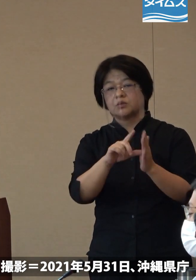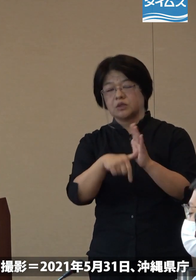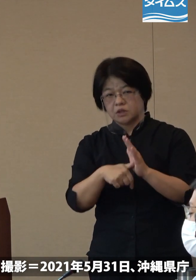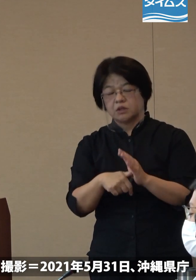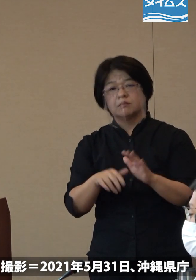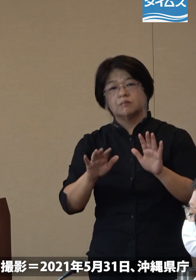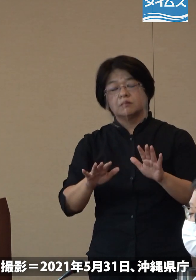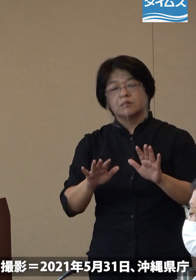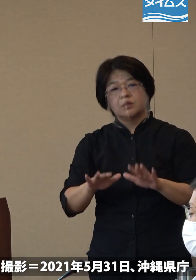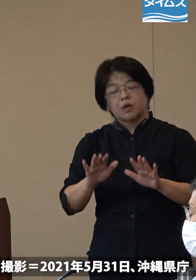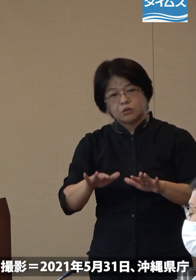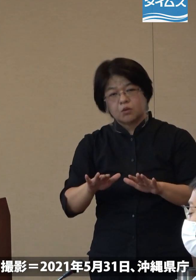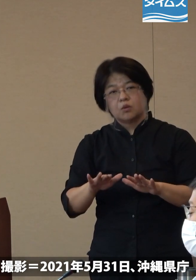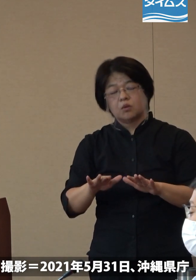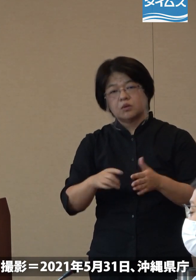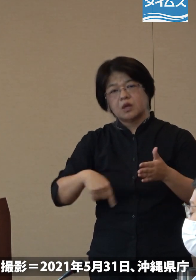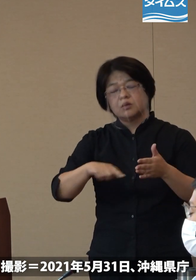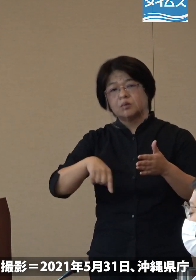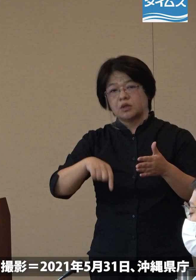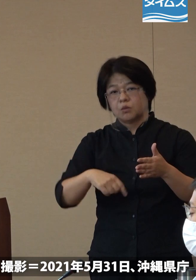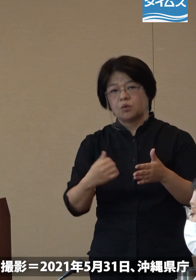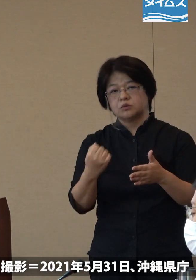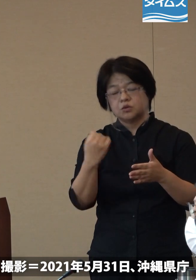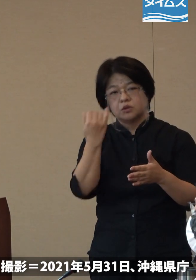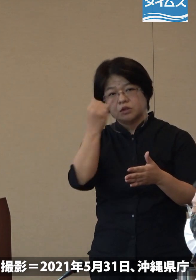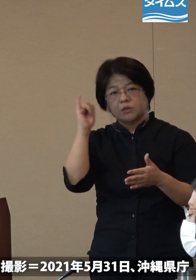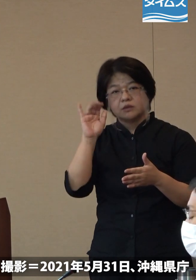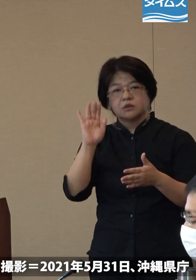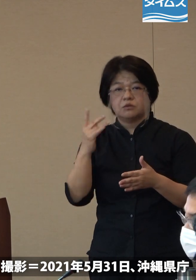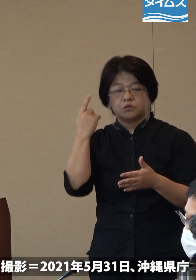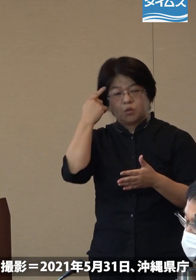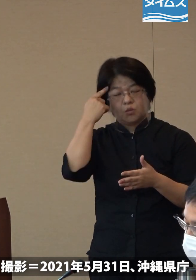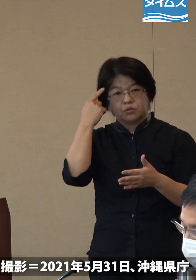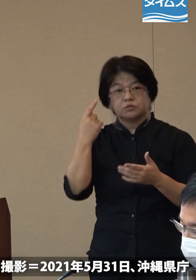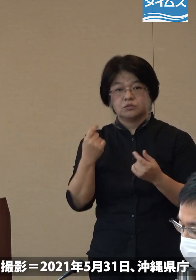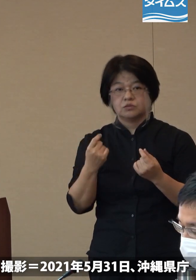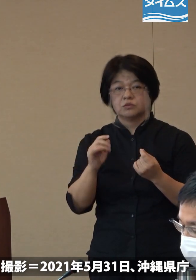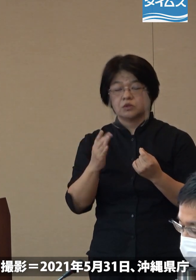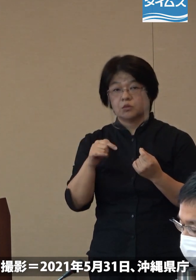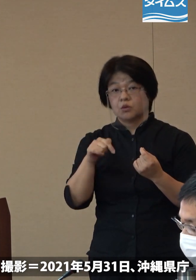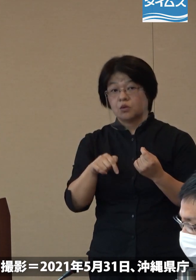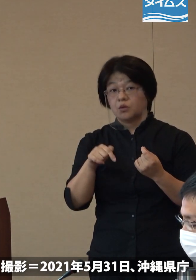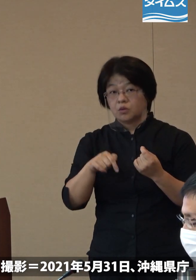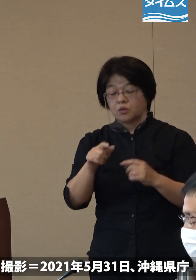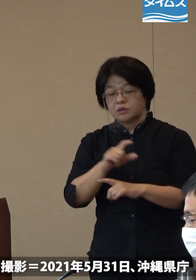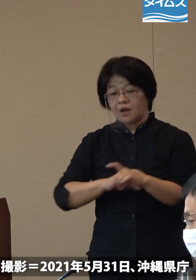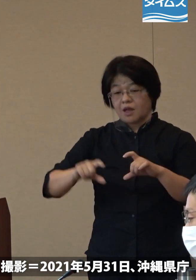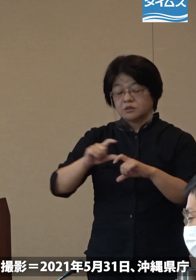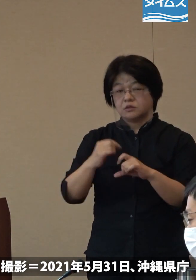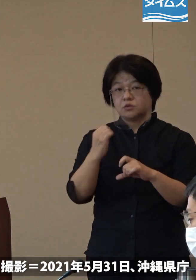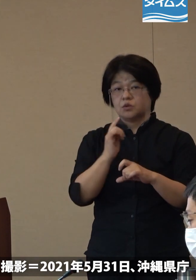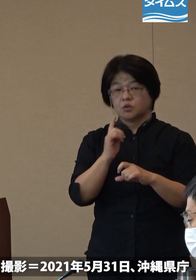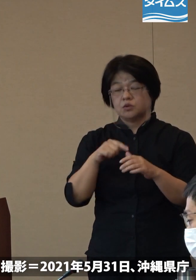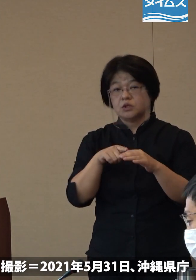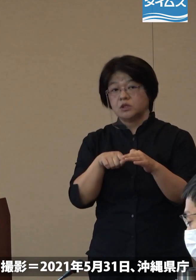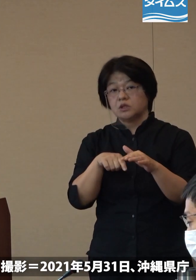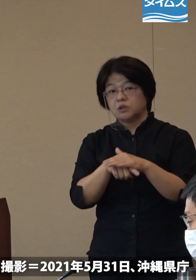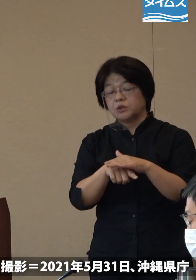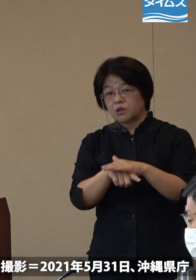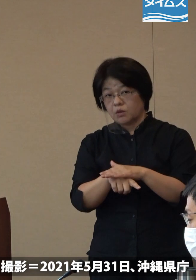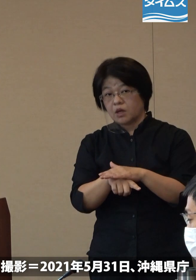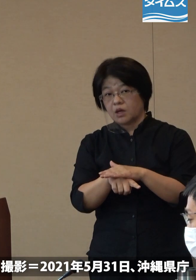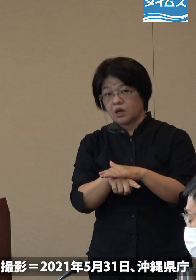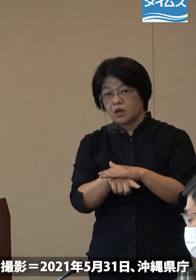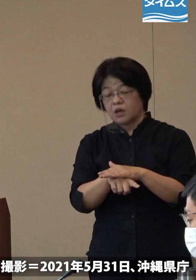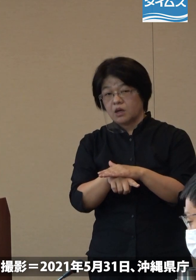現時点でかなり、強い、措置が出されているという認識だと思うんですけども、さらにその強い措置となると、やっぱり皆